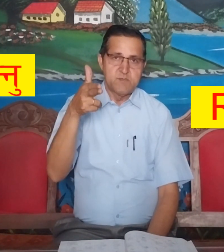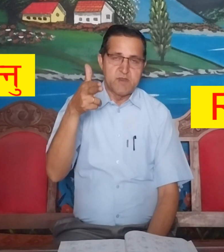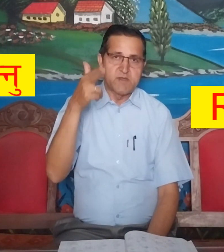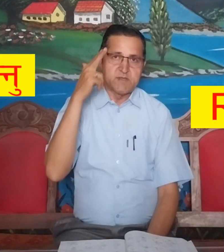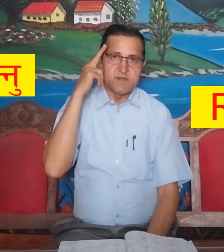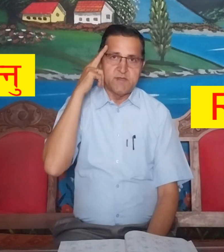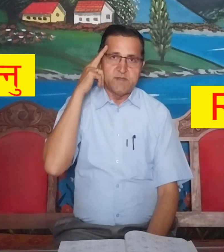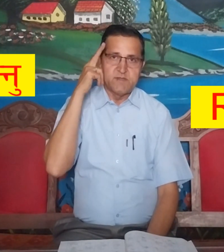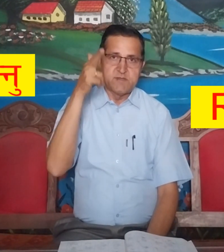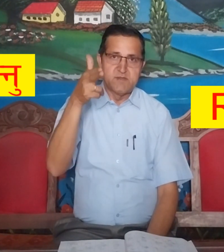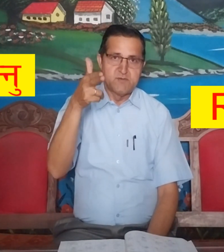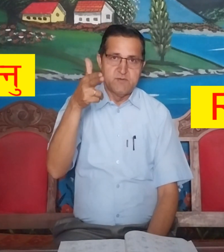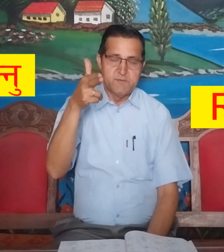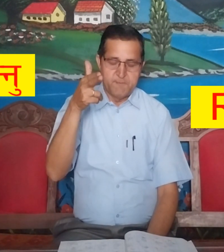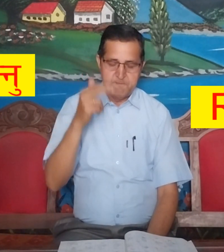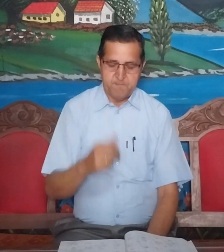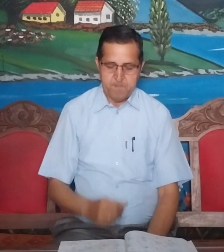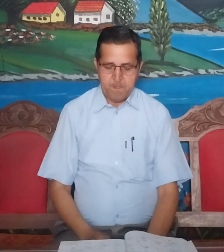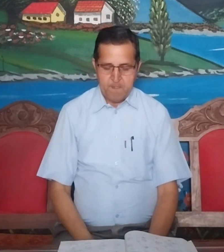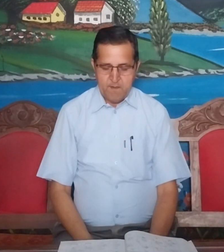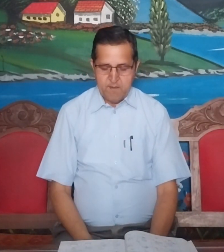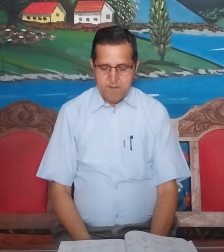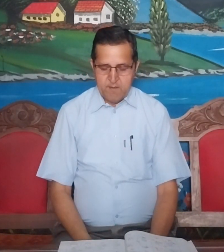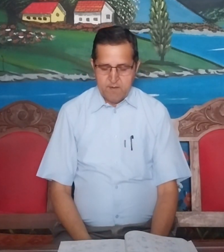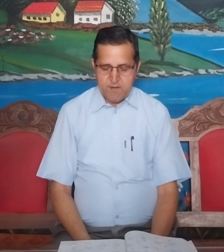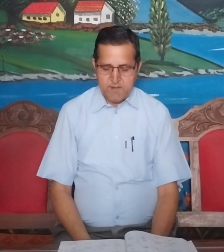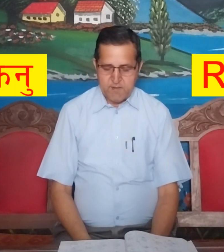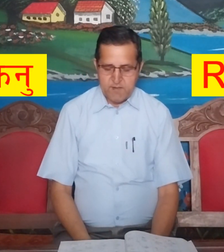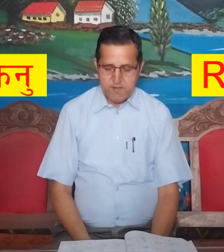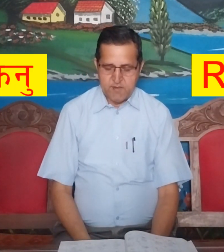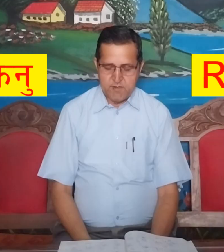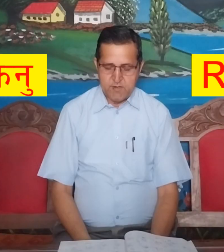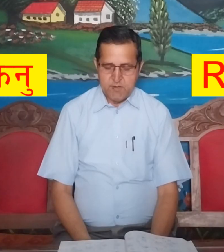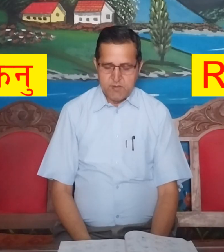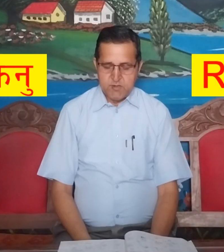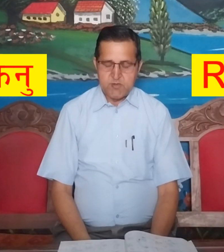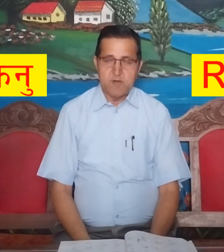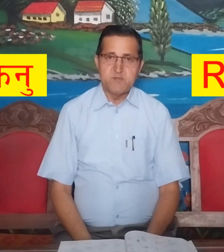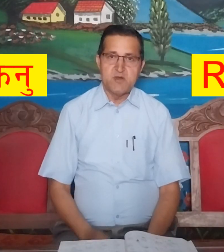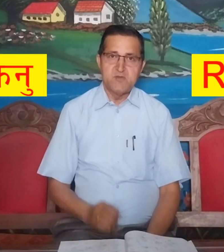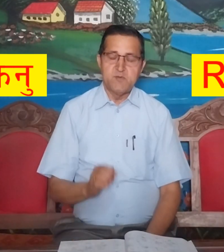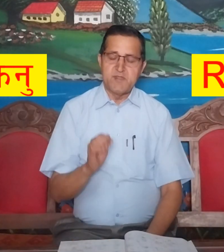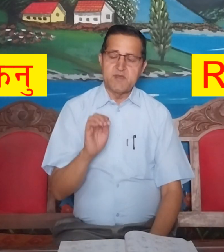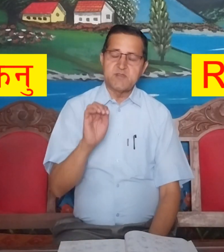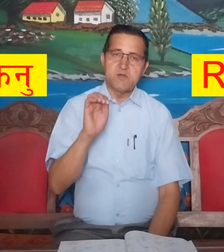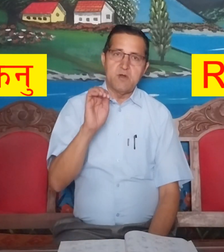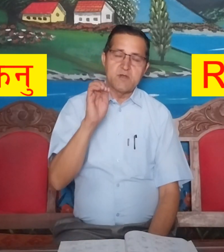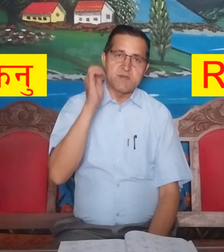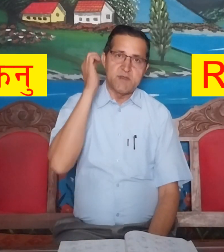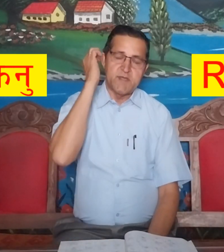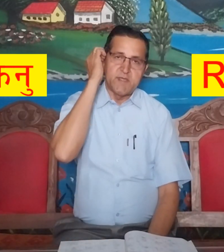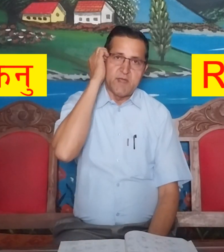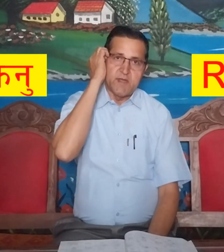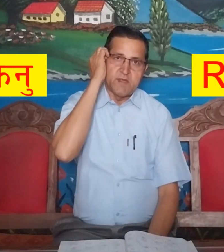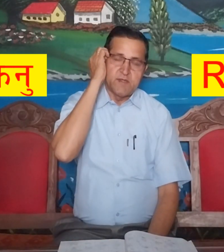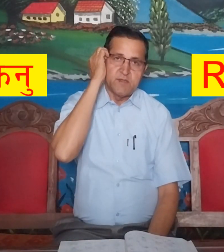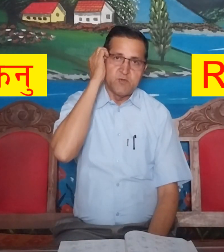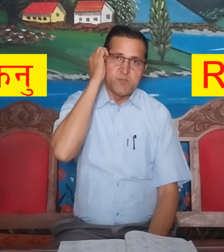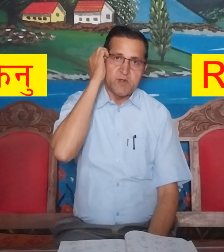भन्ने, यसरी चिन्नु। अनि सम्झनु भन्दा स अक्षरलाई यहाँ दुई पटक